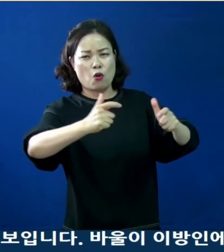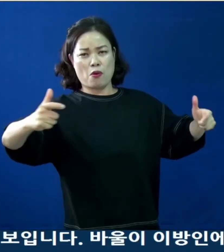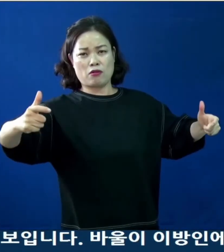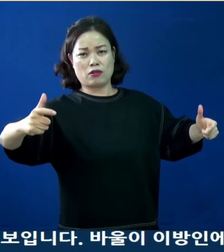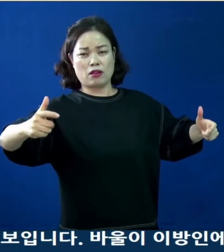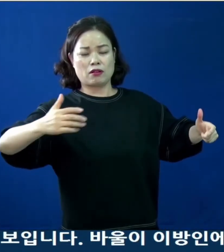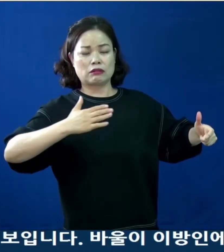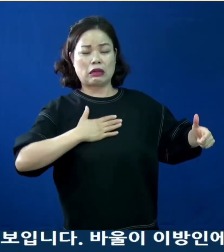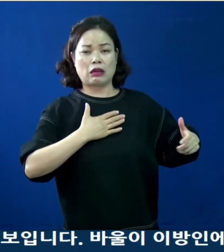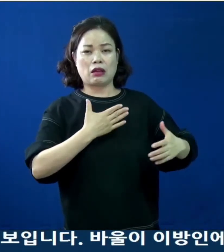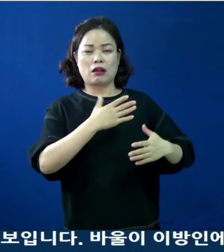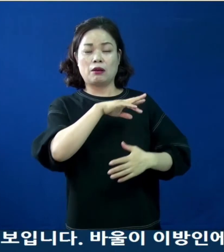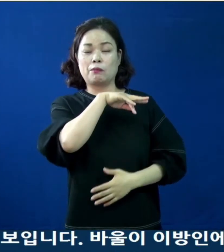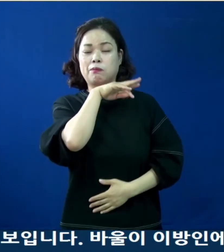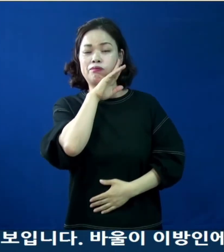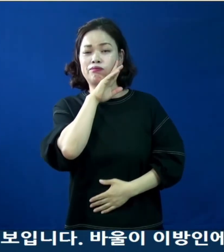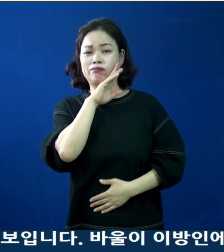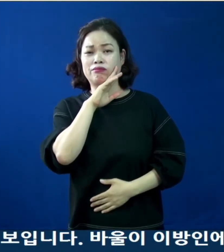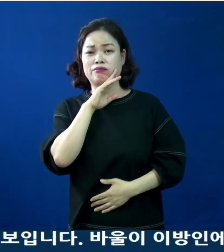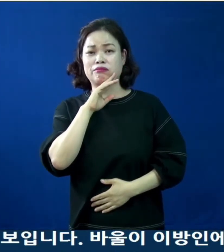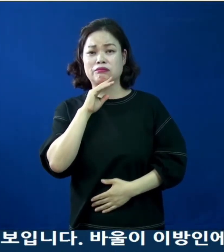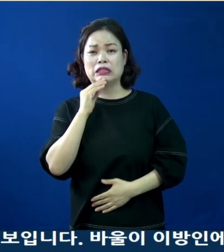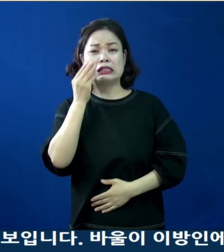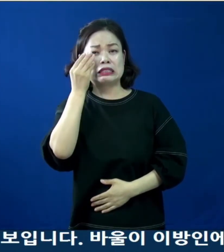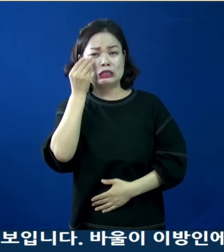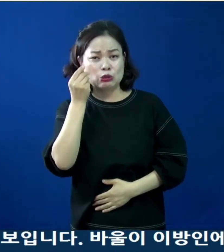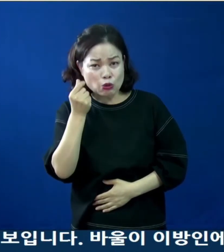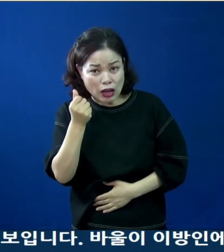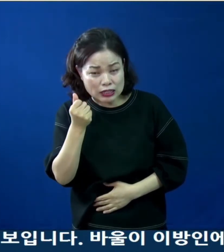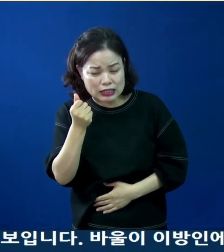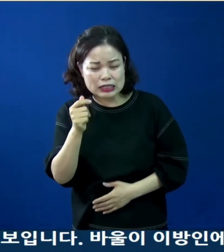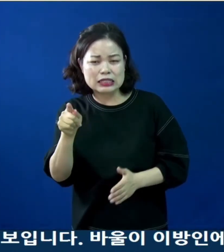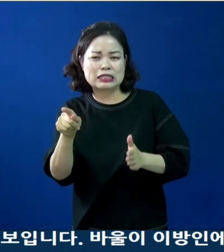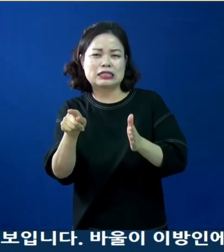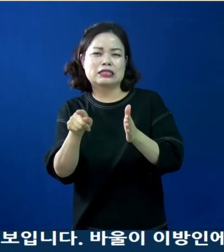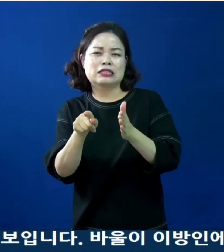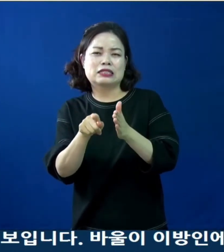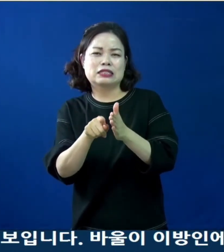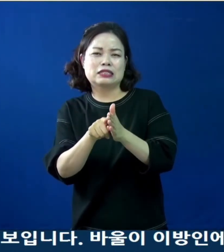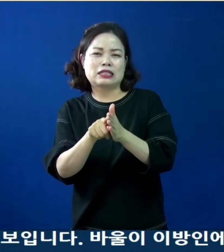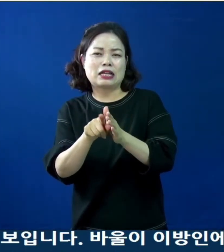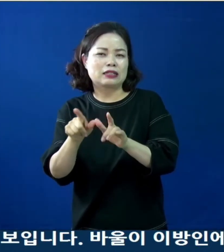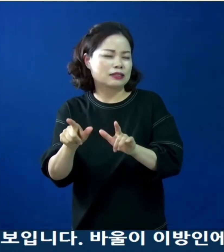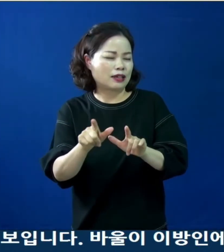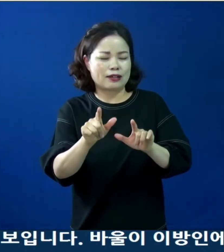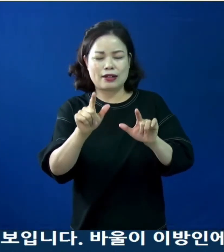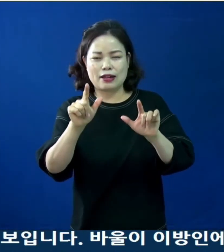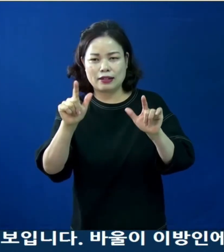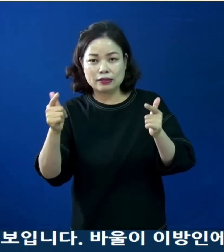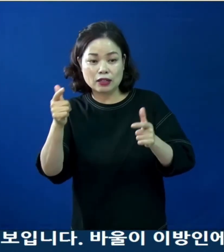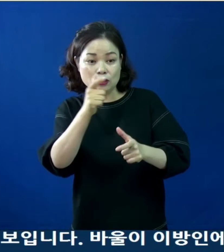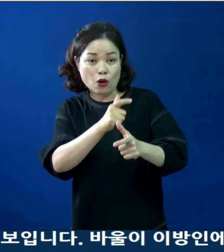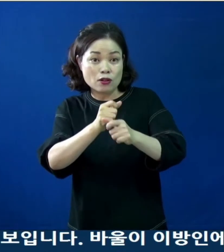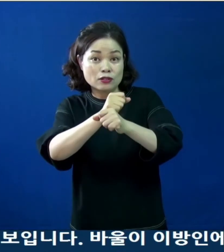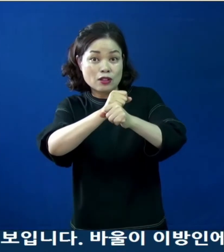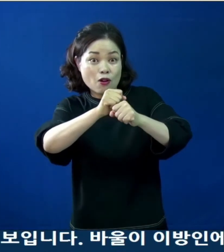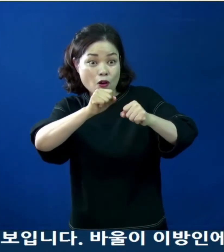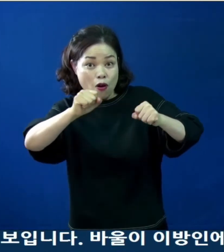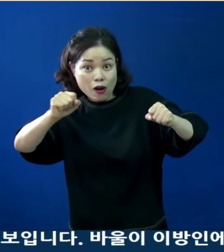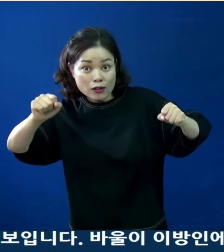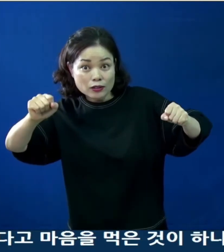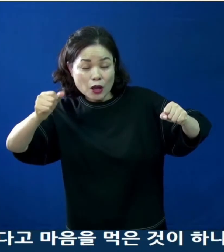내가 편하고 내가 익숙한 그 자리에서만 신앙 보일 게 아니고 더